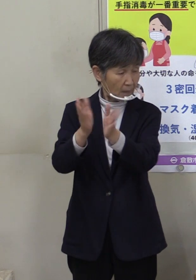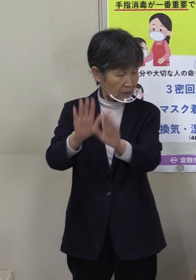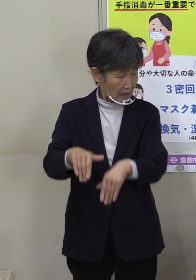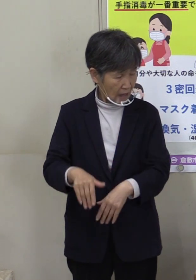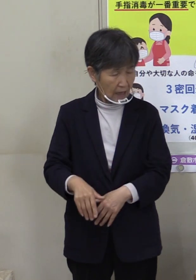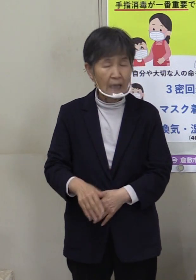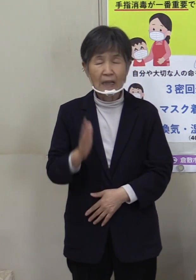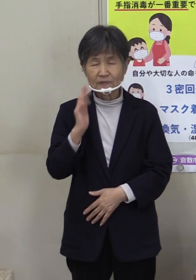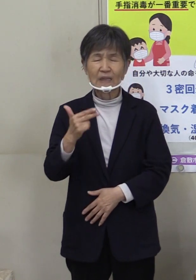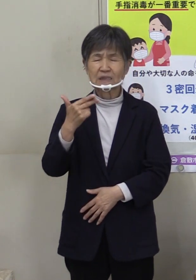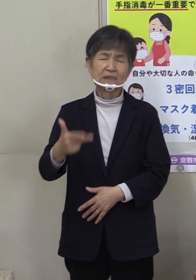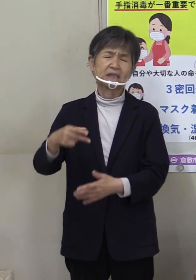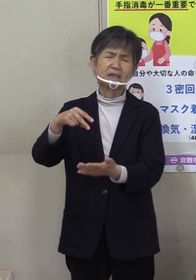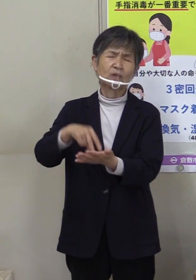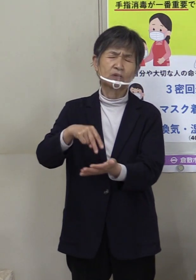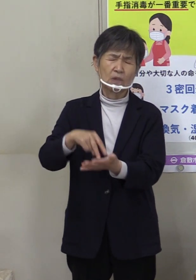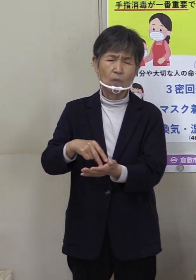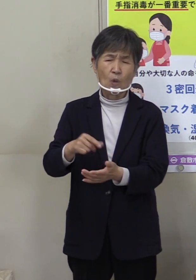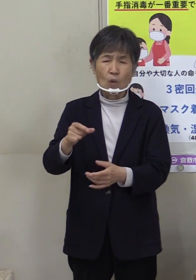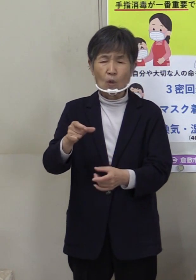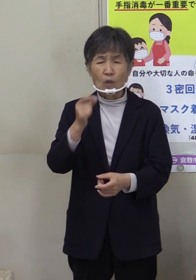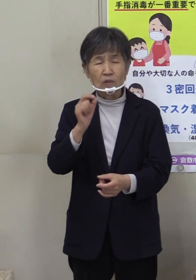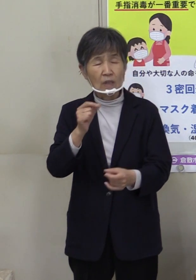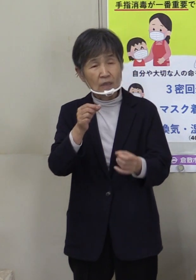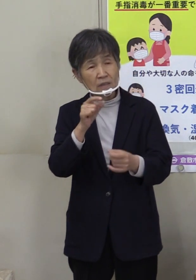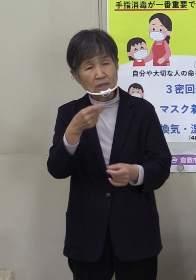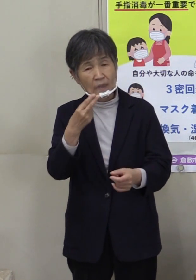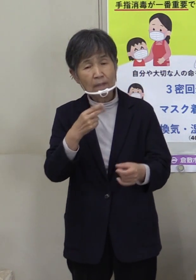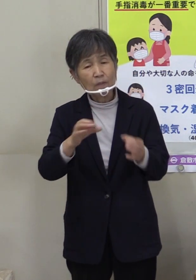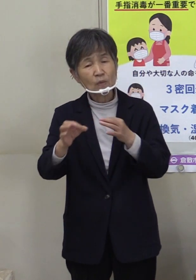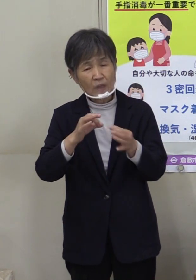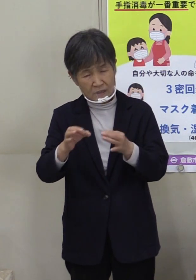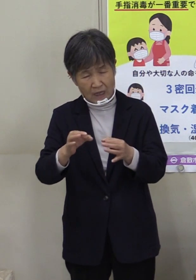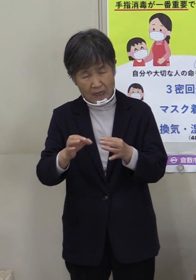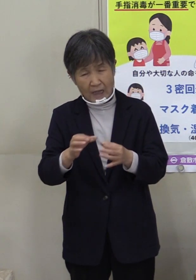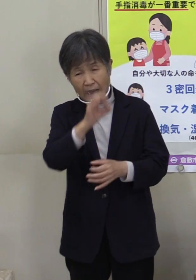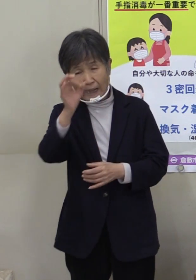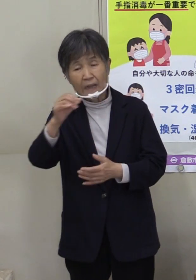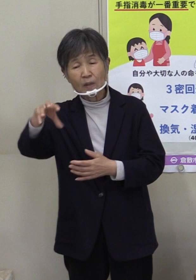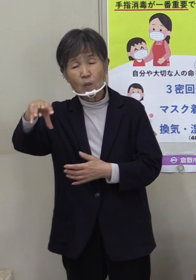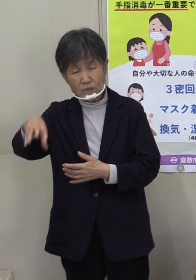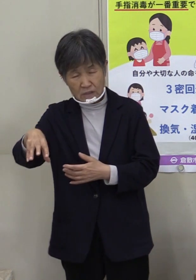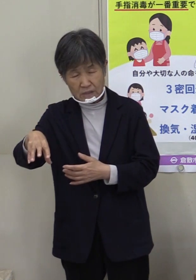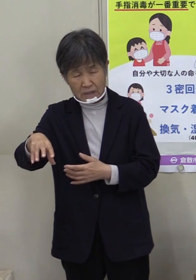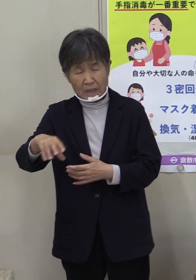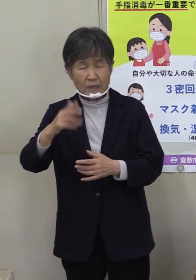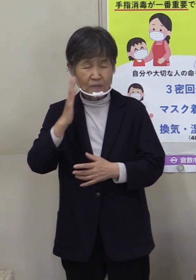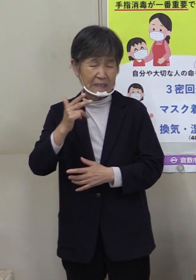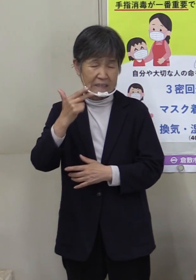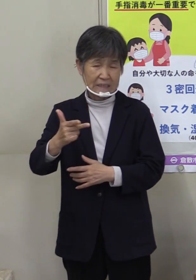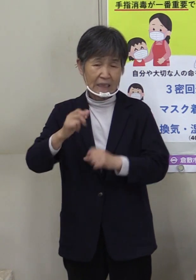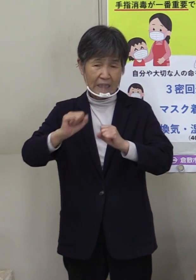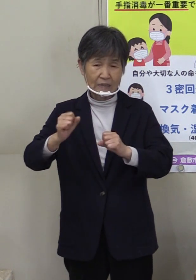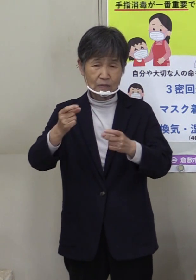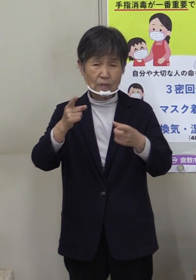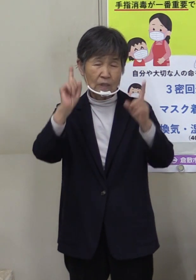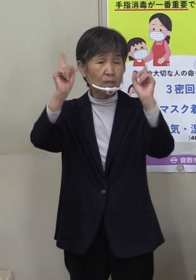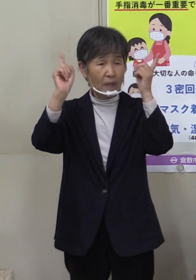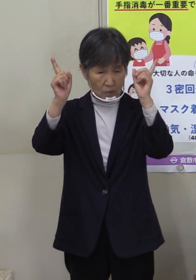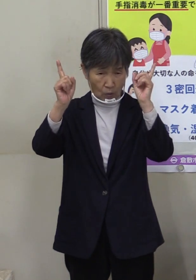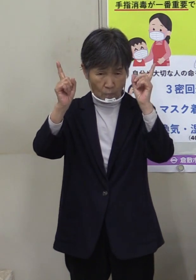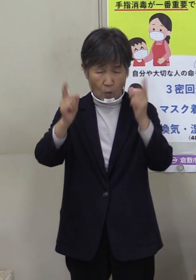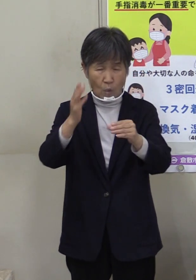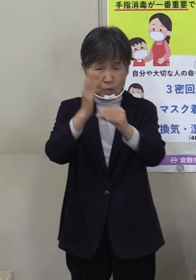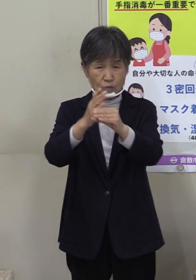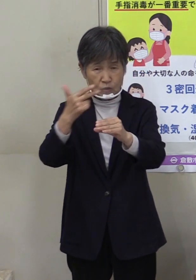あ、市としてもですね、飲食店と観光地、いろんな市が行うようなイベント等も今の段階では